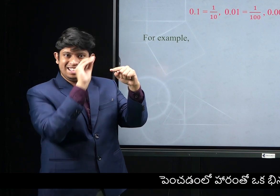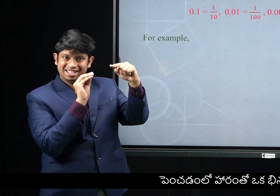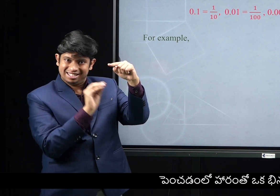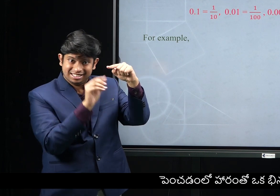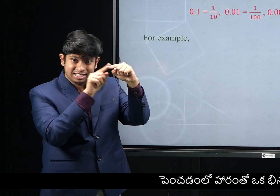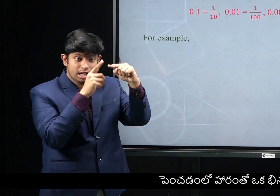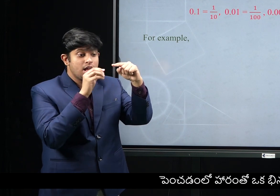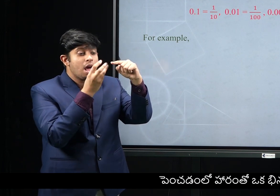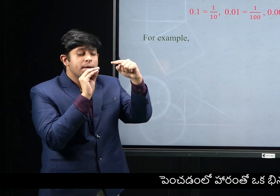హారంతో ఒక భిన్నం.